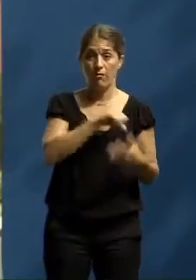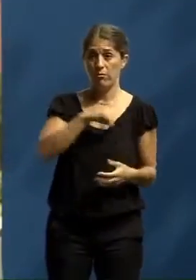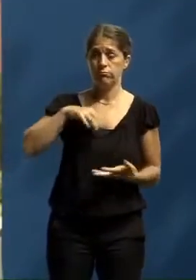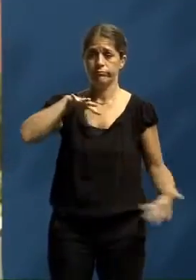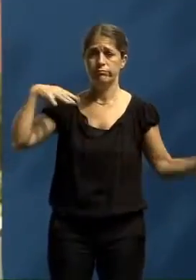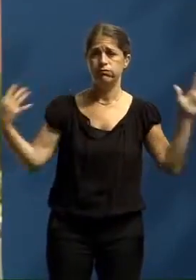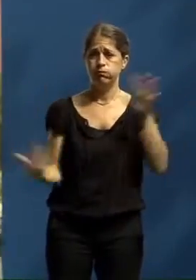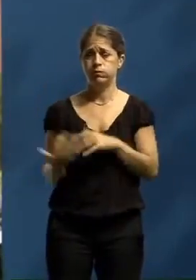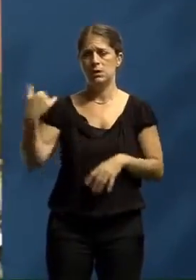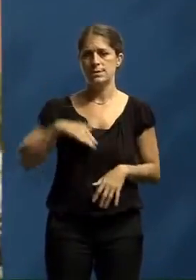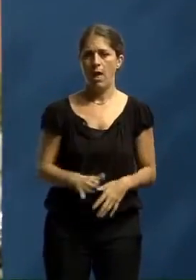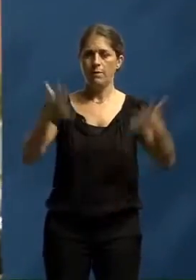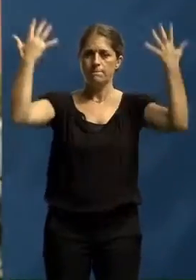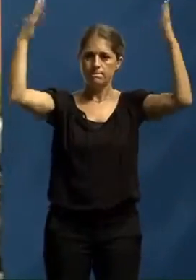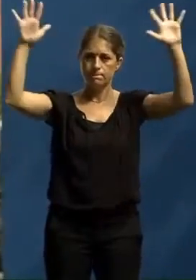privatizados.